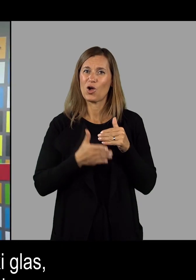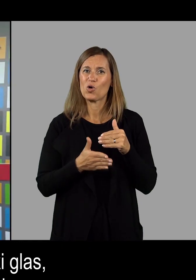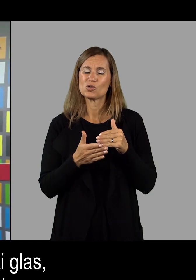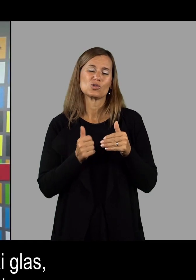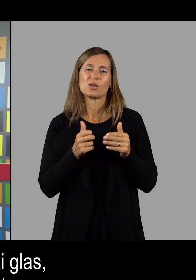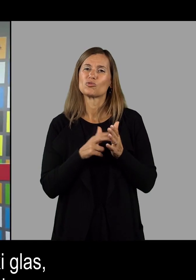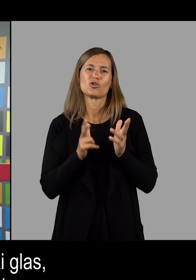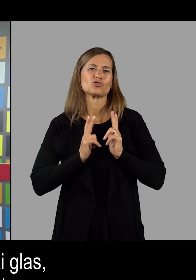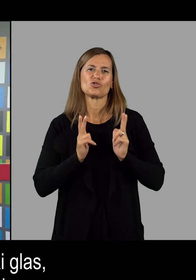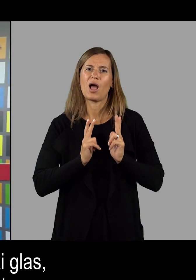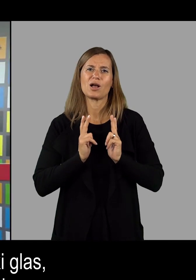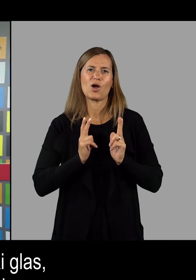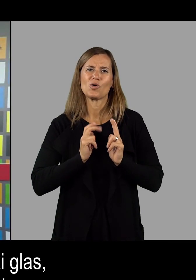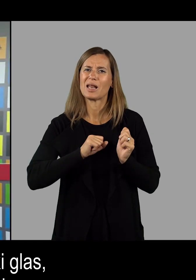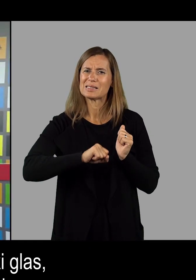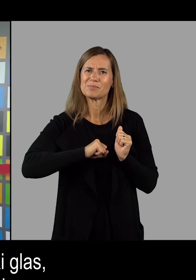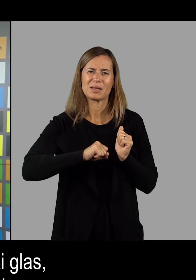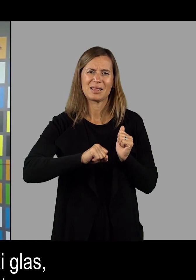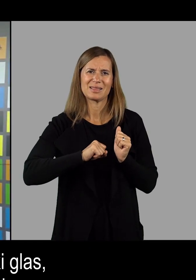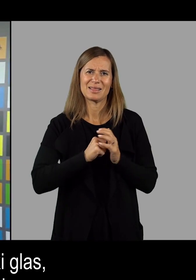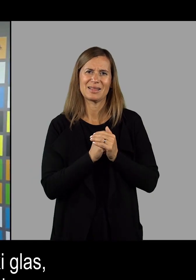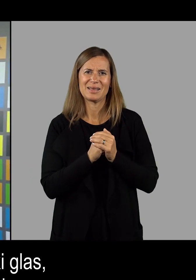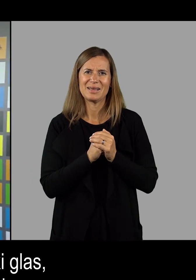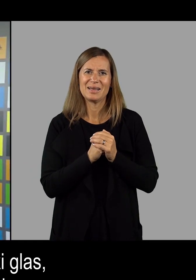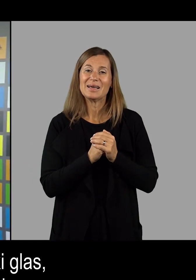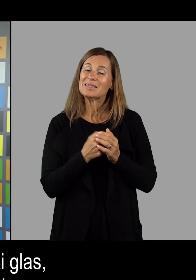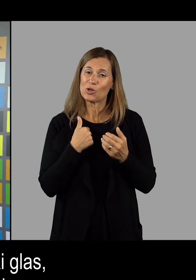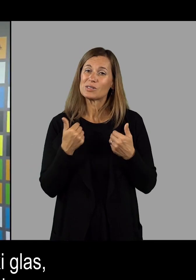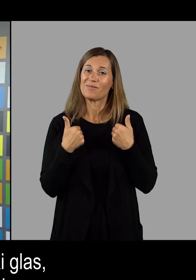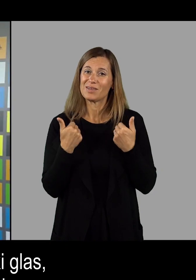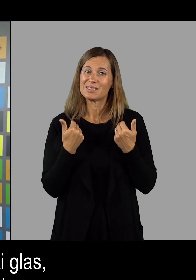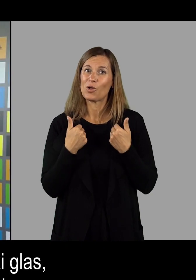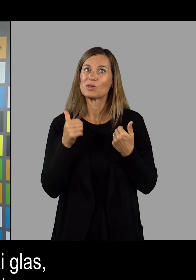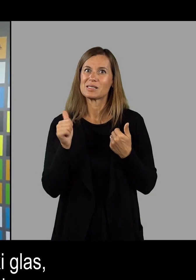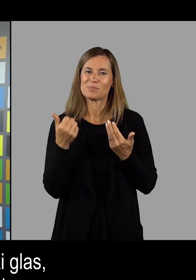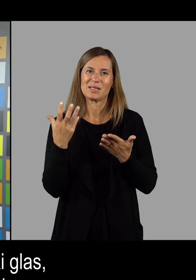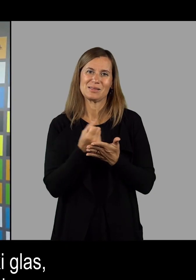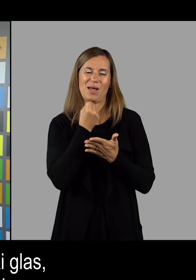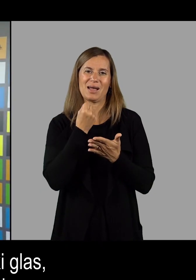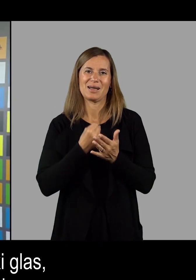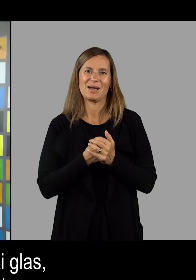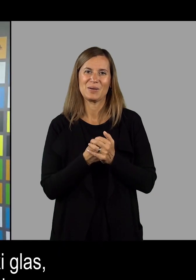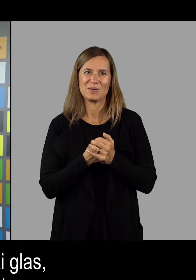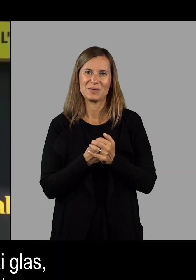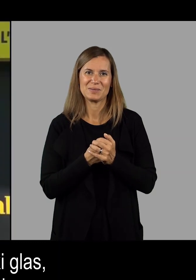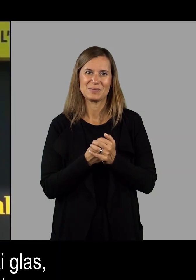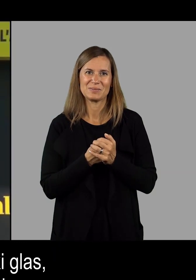Na koncu sem samo še čakal na sprint. Zelo sem vesel, da sem spet zmagal.